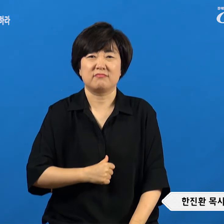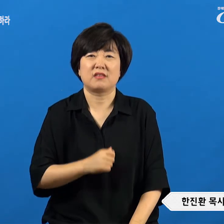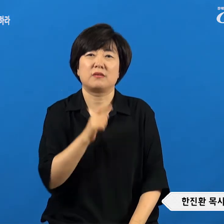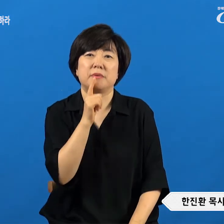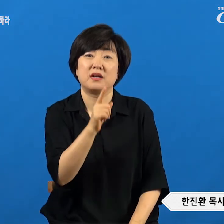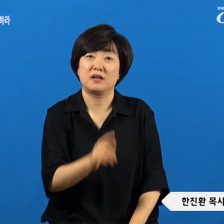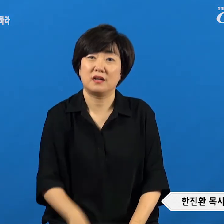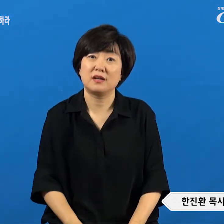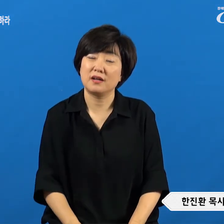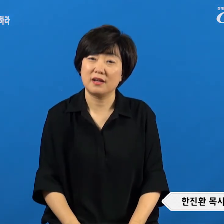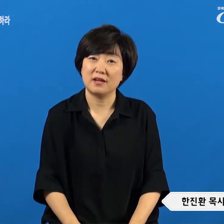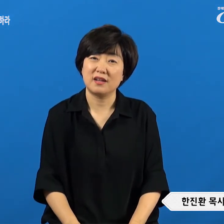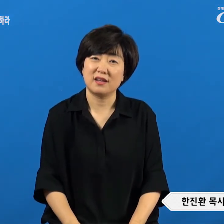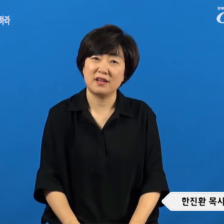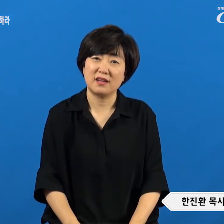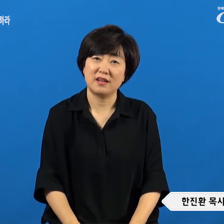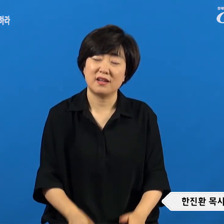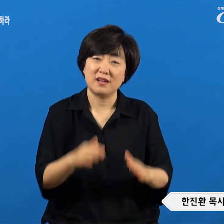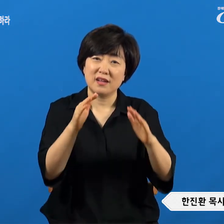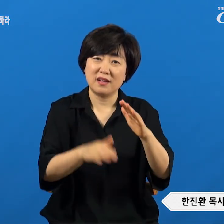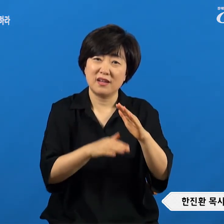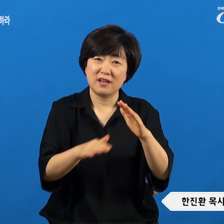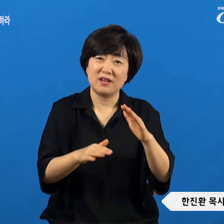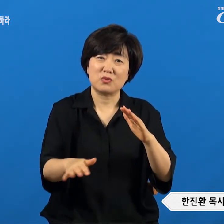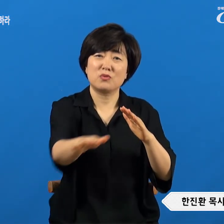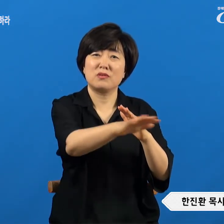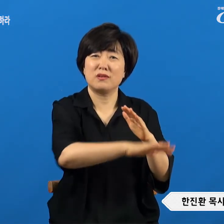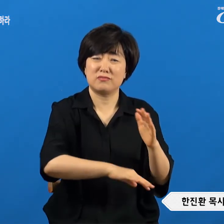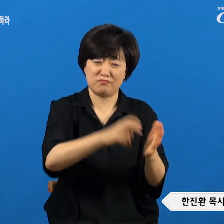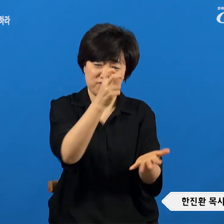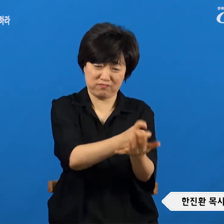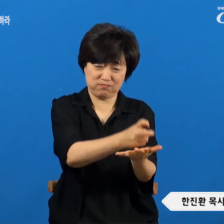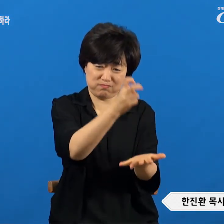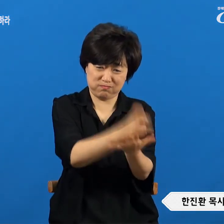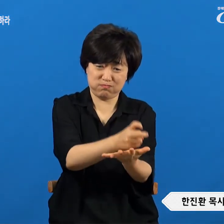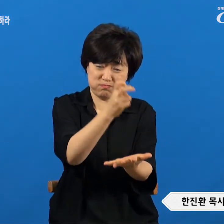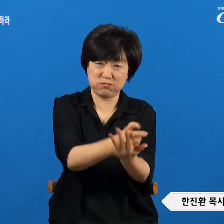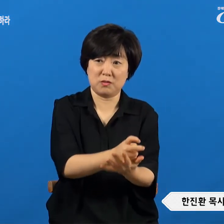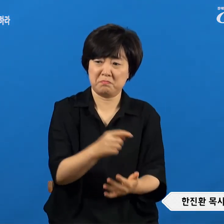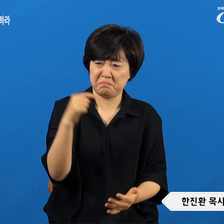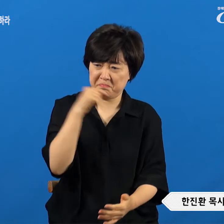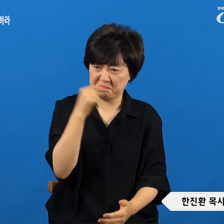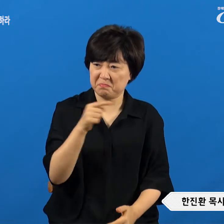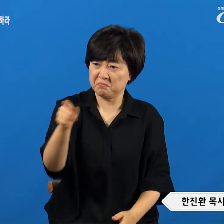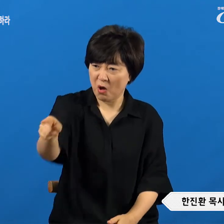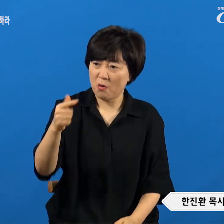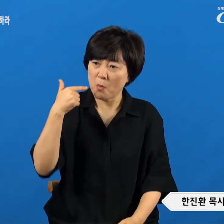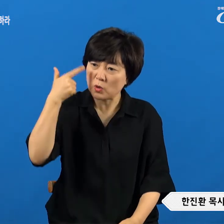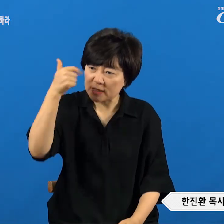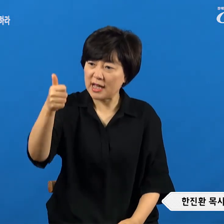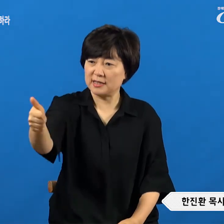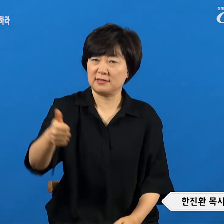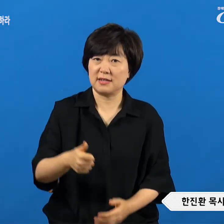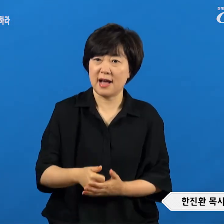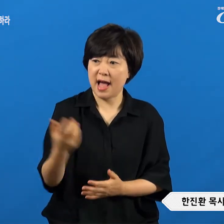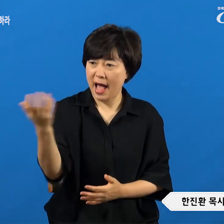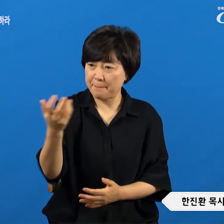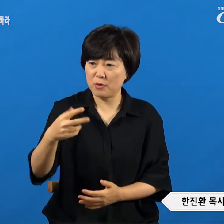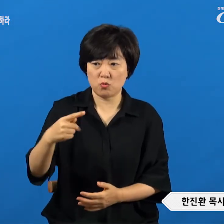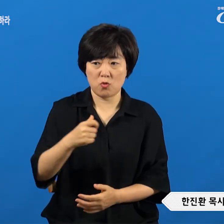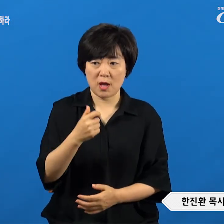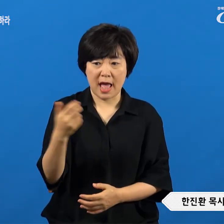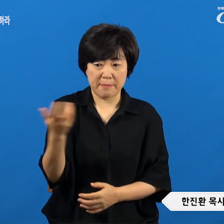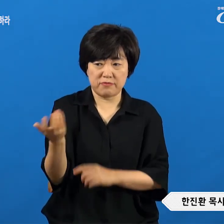여러분, 그 교인들이 얼마나 율법적입니까? 당신은 교역자니까 아파도 아픈 내색을 하면 안